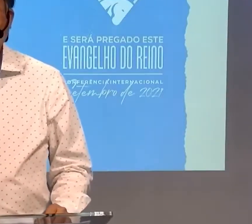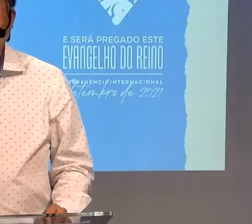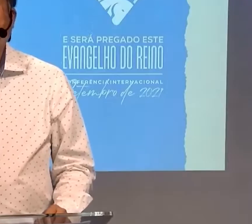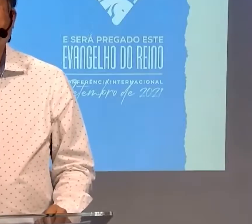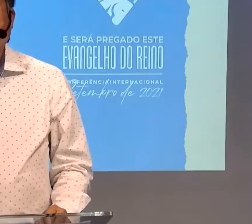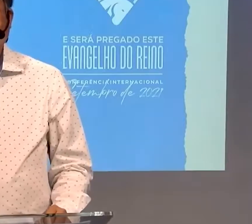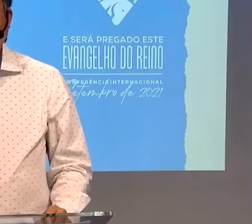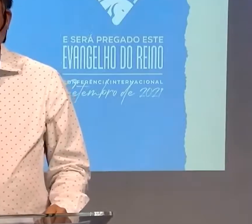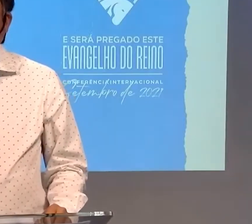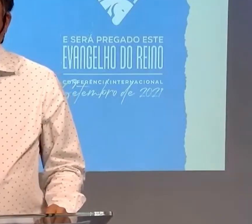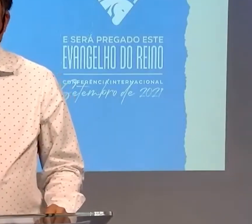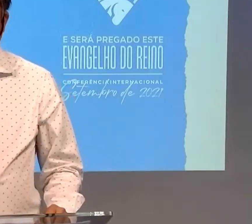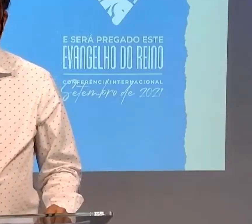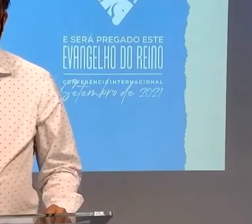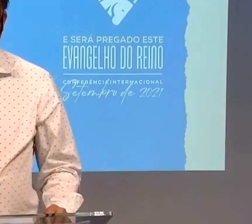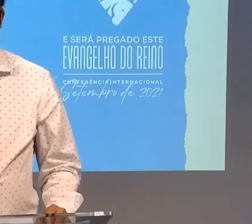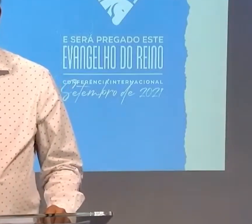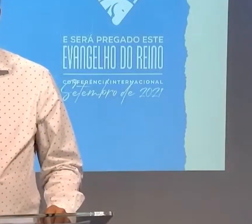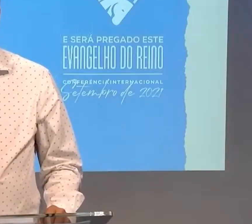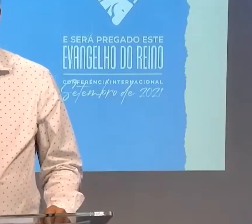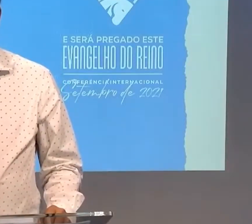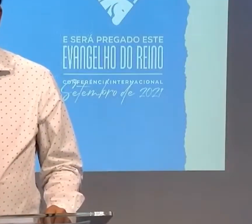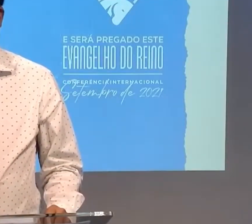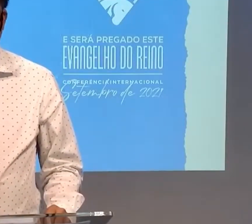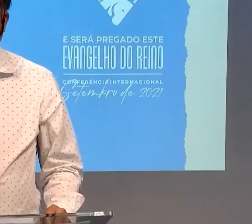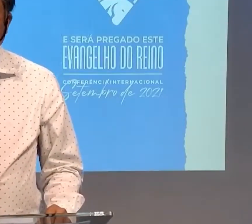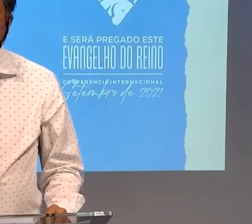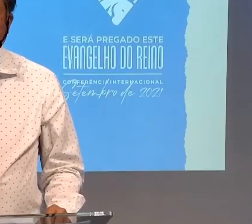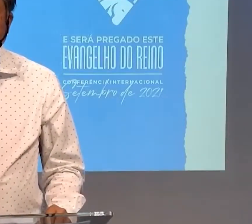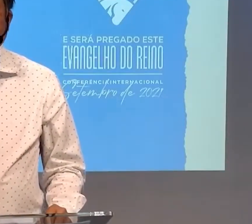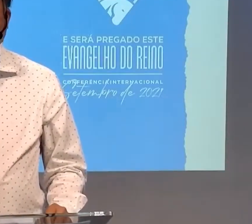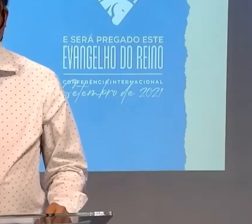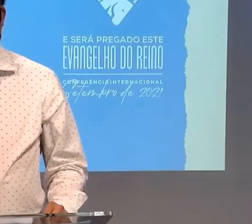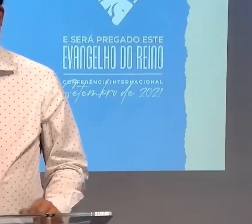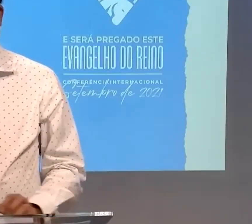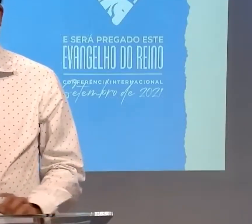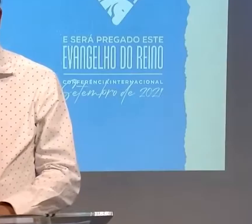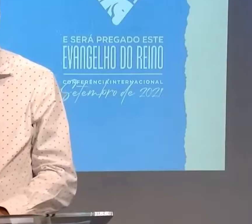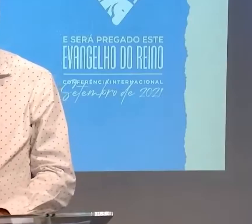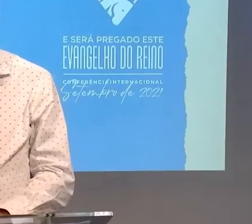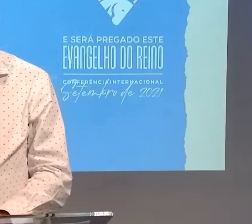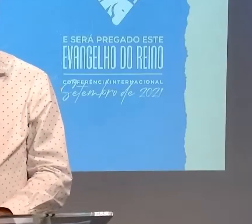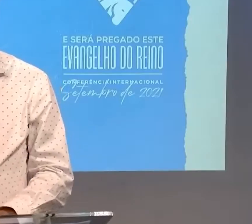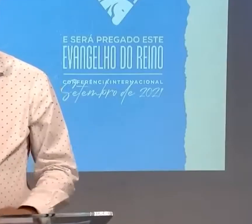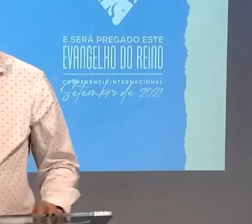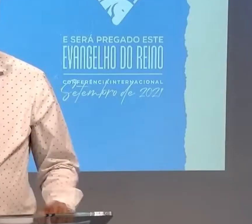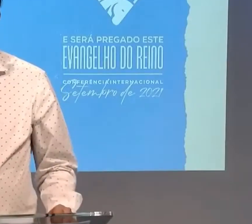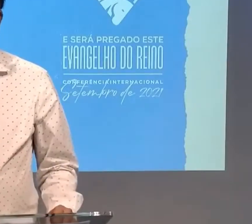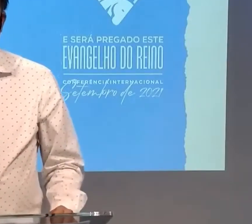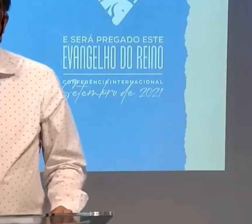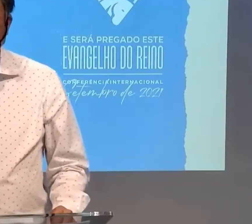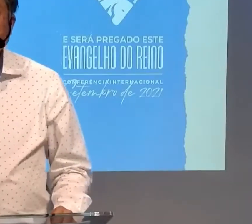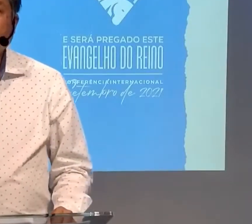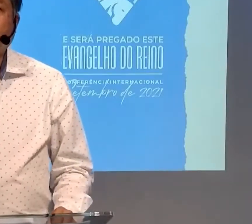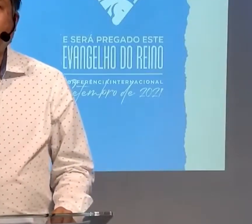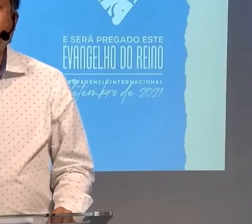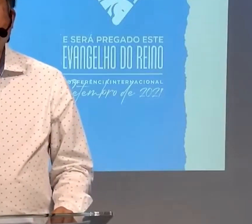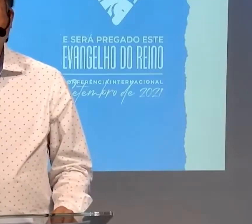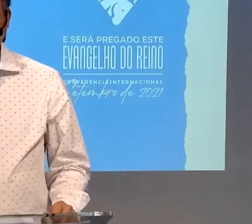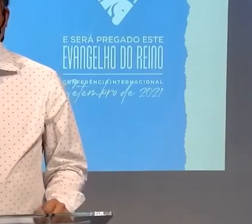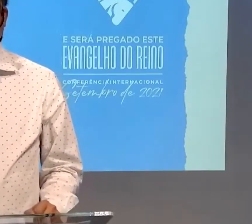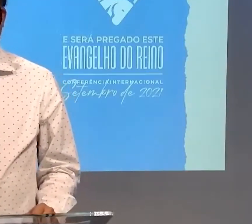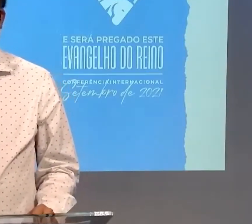corrupção e o caos, confusão se instalou em toda a criação. E o homem caiu, o